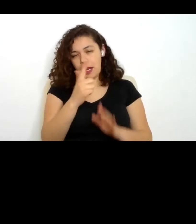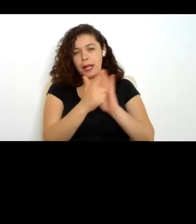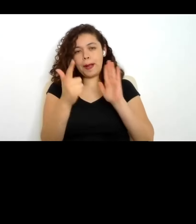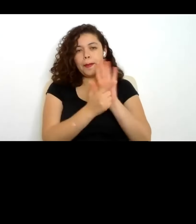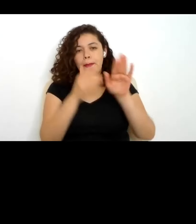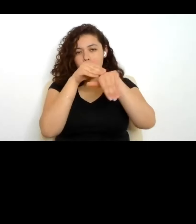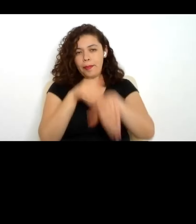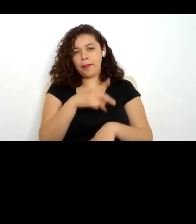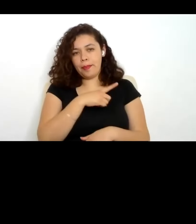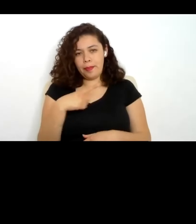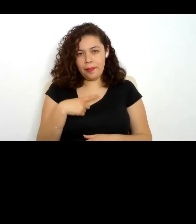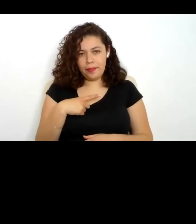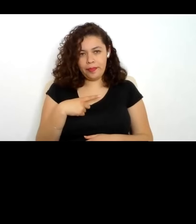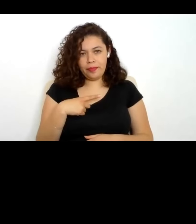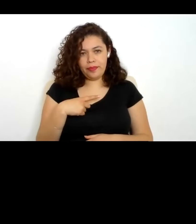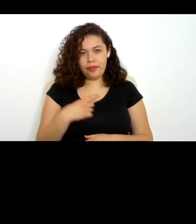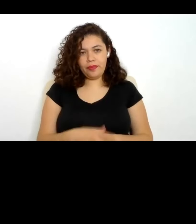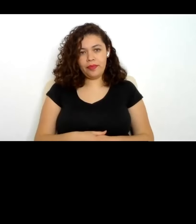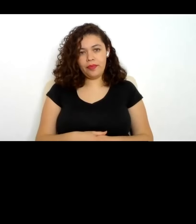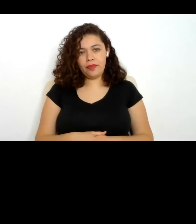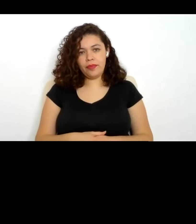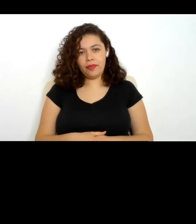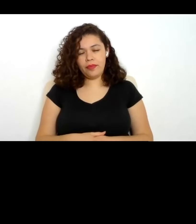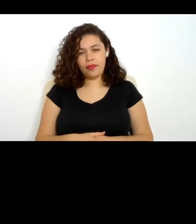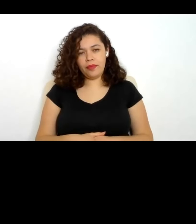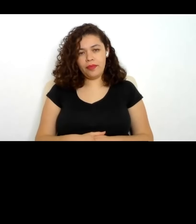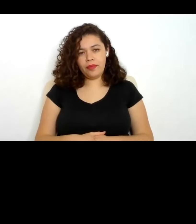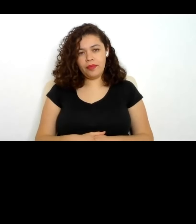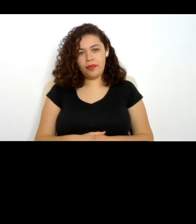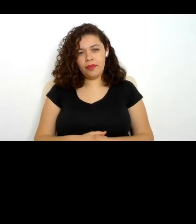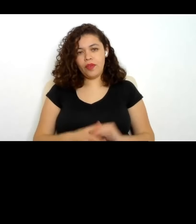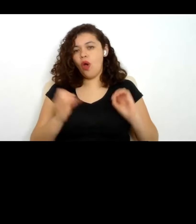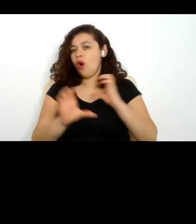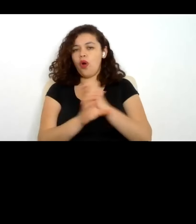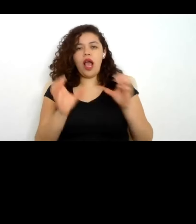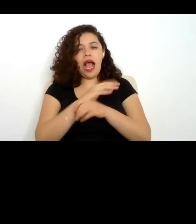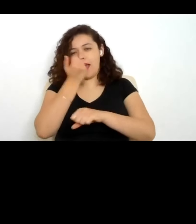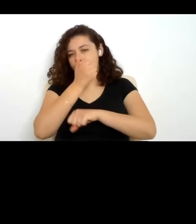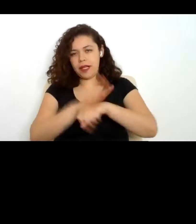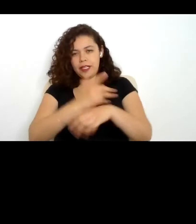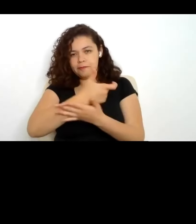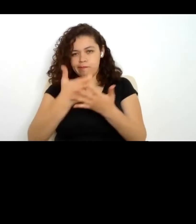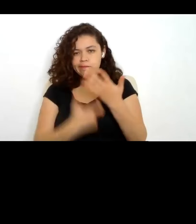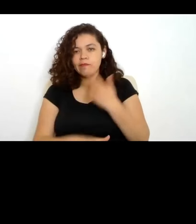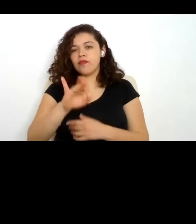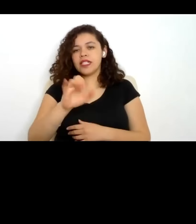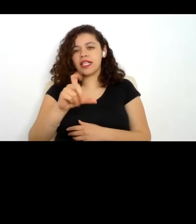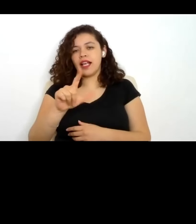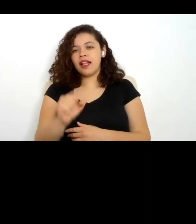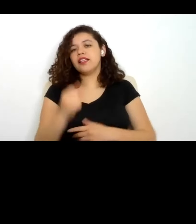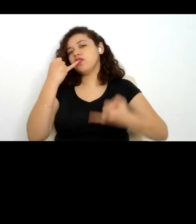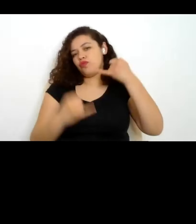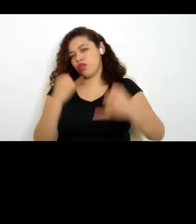aplicables en la materia de que se trate, o aspectos administrativos, contables, fiscales, jurídicos e históricos